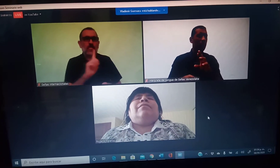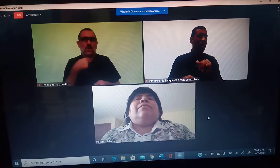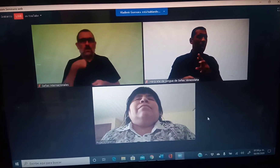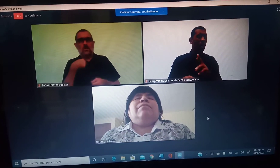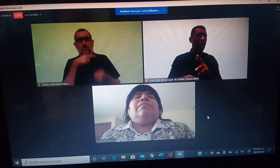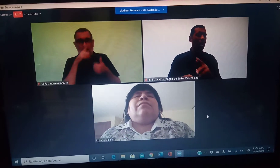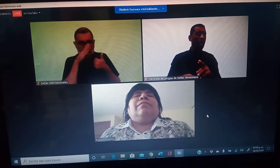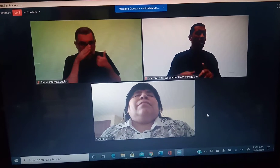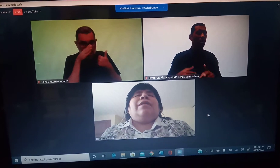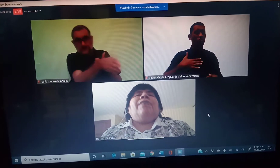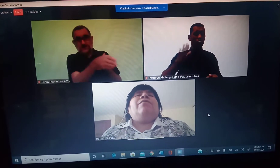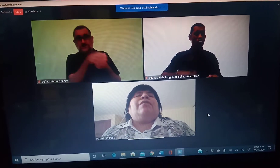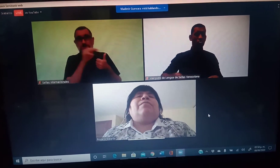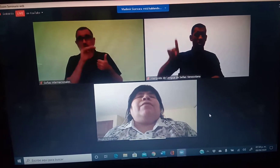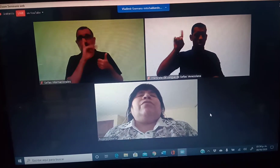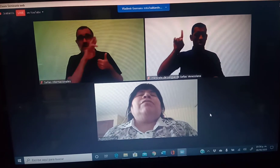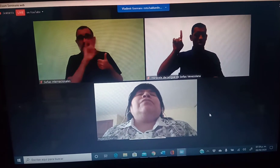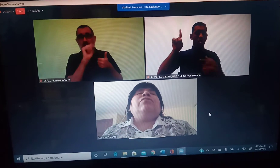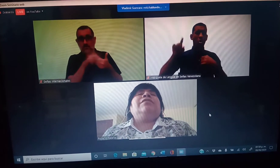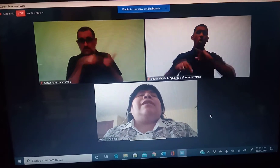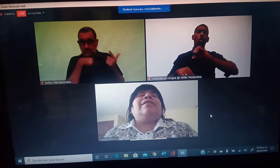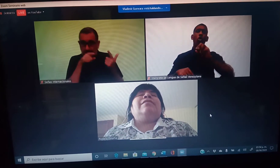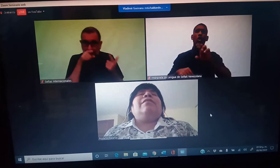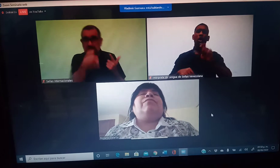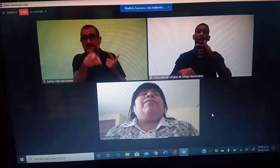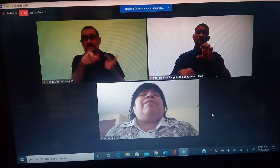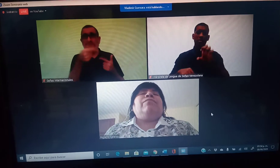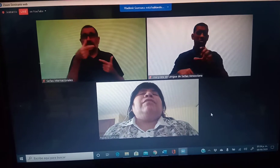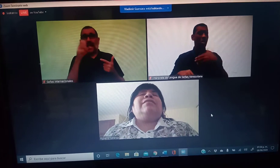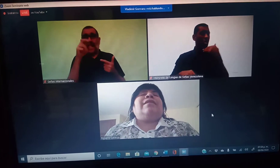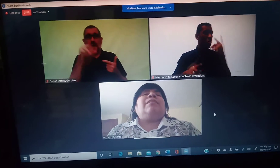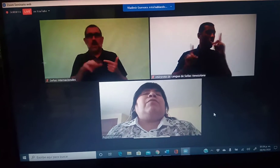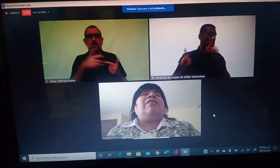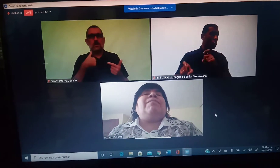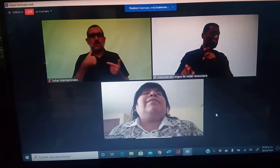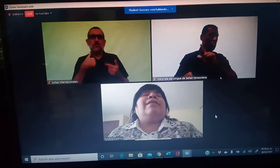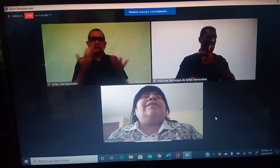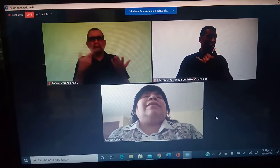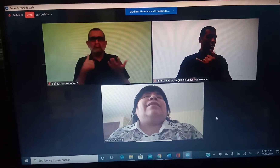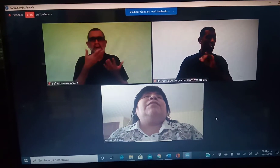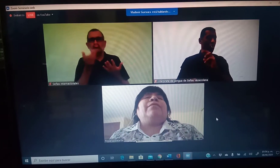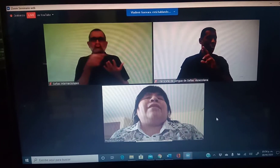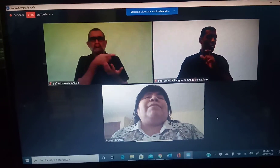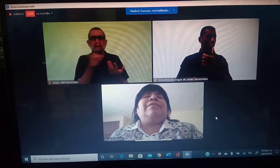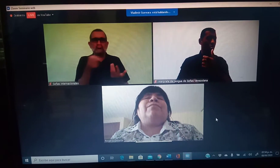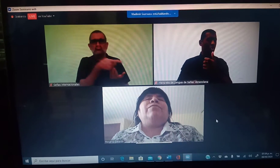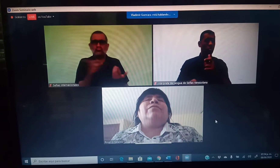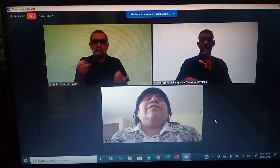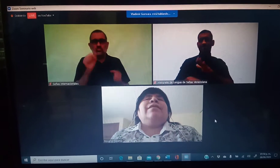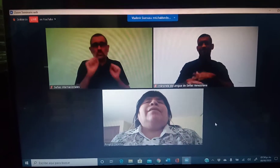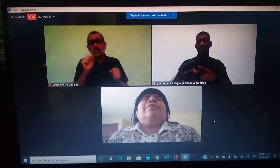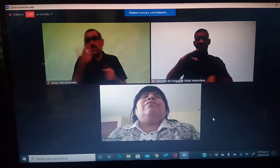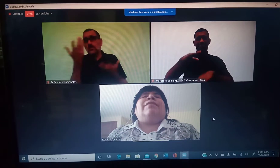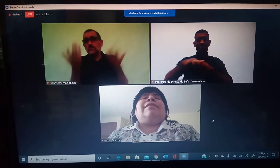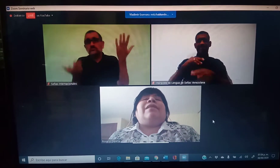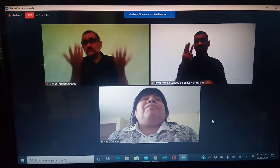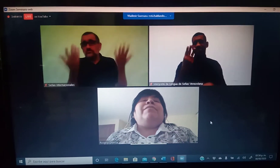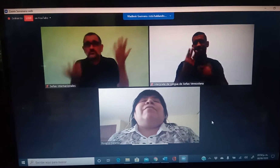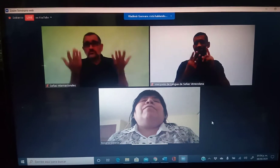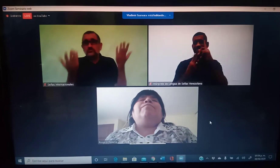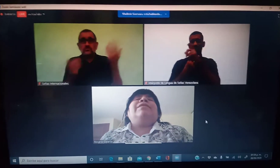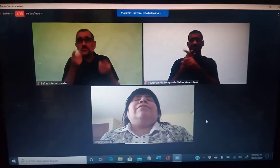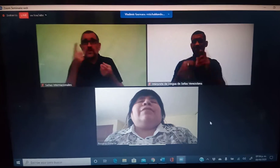Yo me encuentro acá. Ah, Jorge, bueno, entonces no sé si alguien tiene algunas preguntas directas, pero solamente hasta tres, porque realmente estamos sobre el